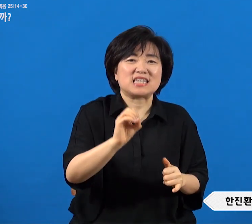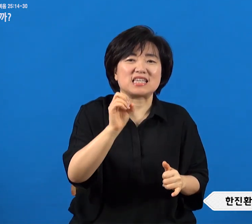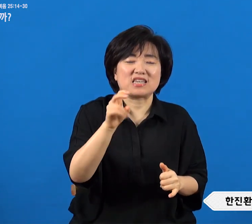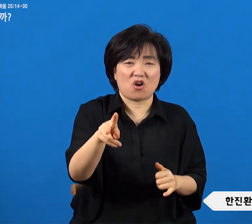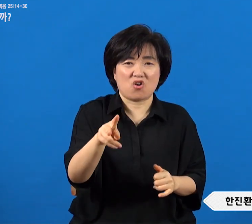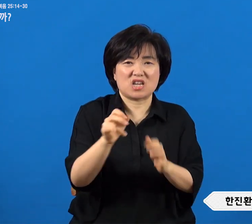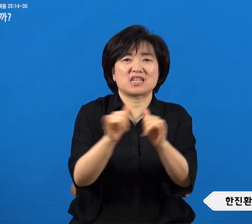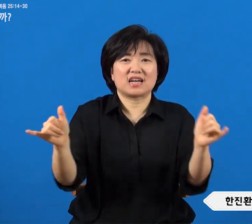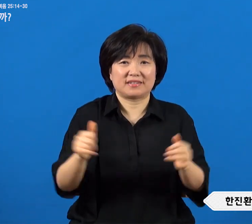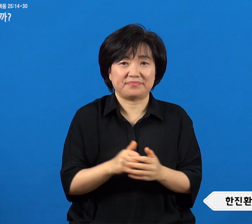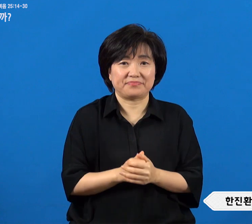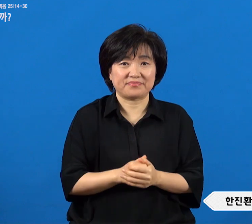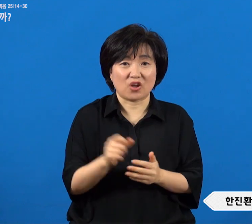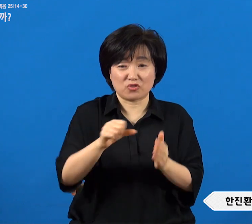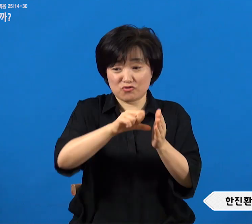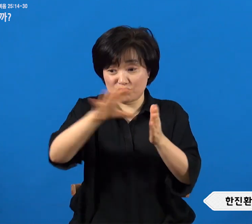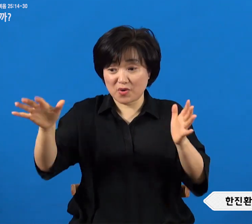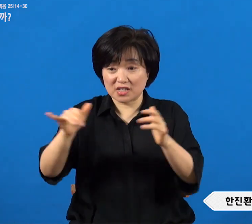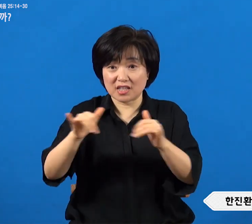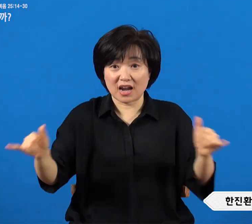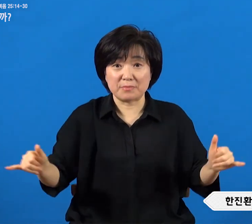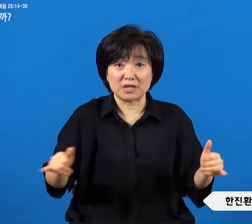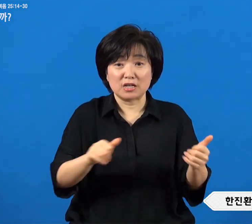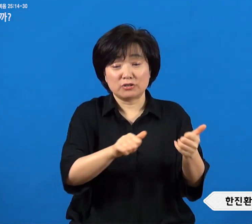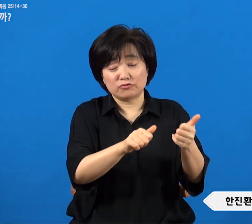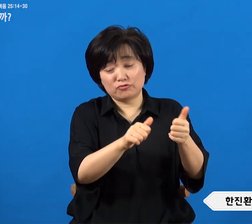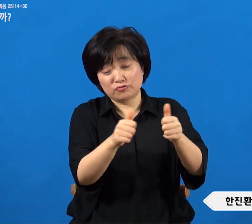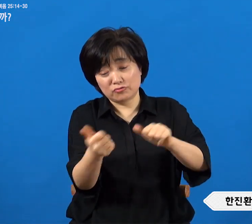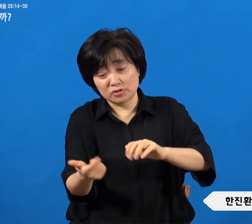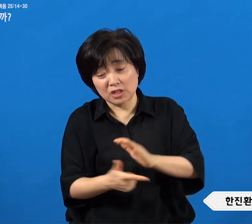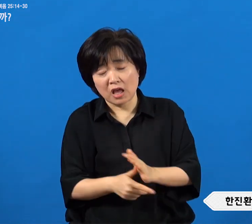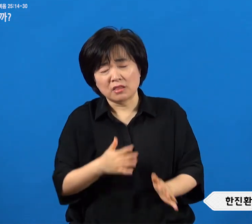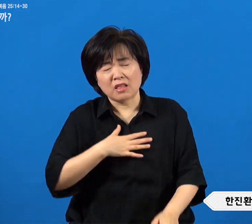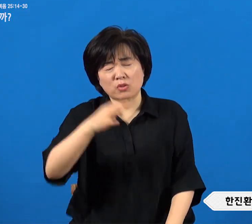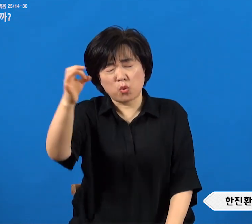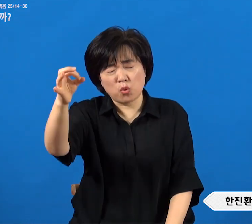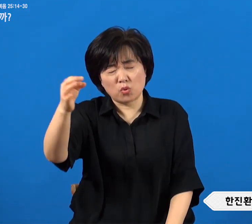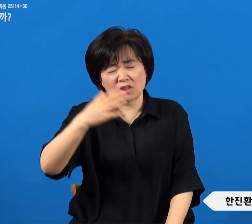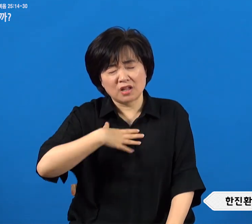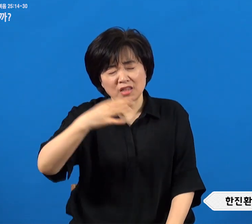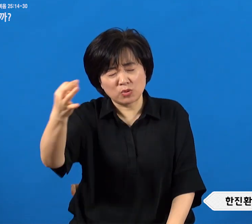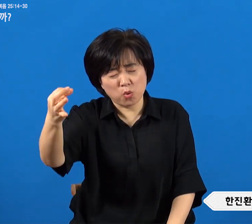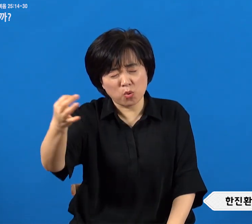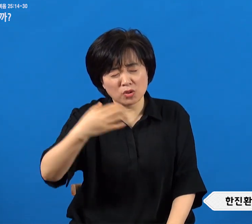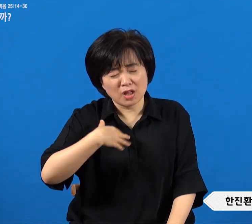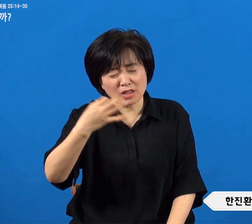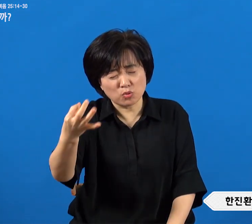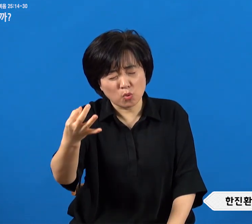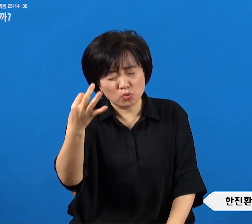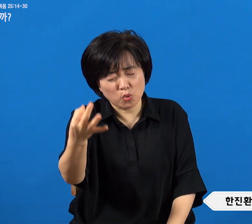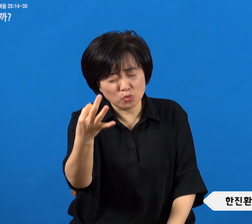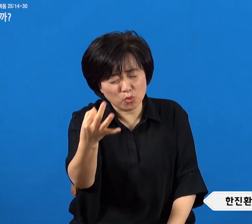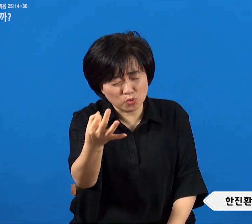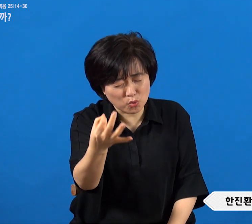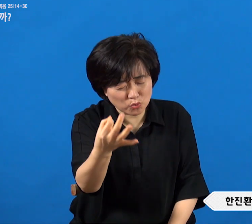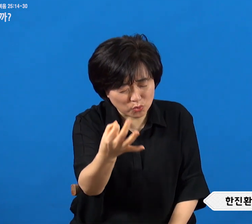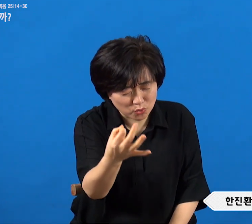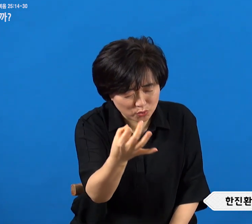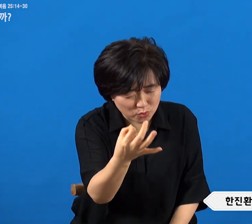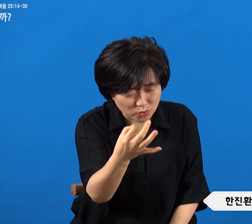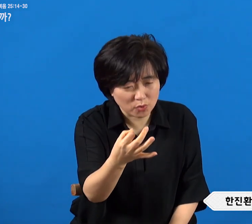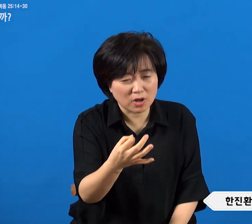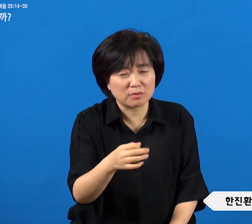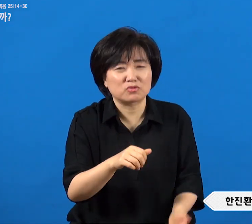죽으면서 내 돈 하면서 죽었다고 합니다. 제가 이름만 대면 여러분도 다 알기 때문에